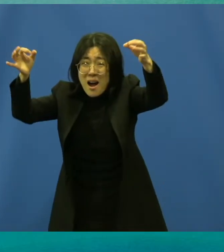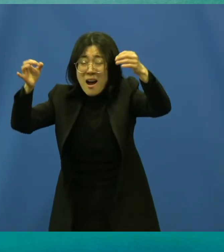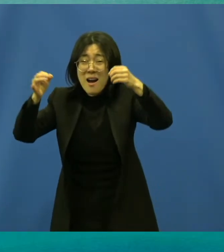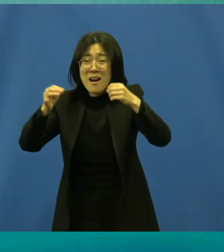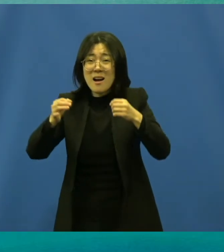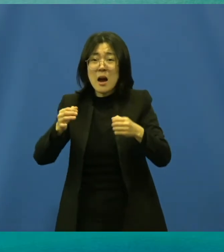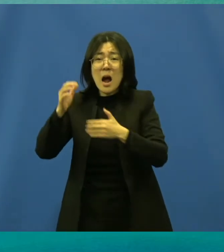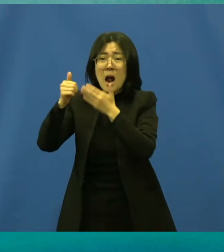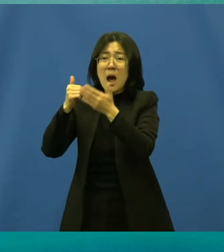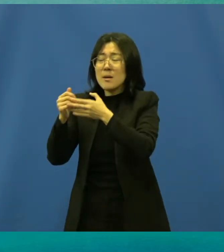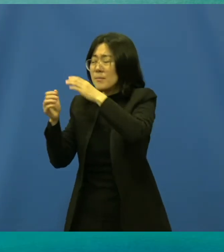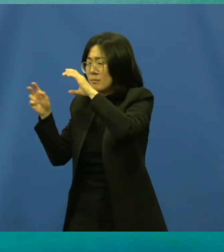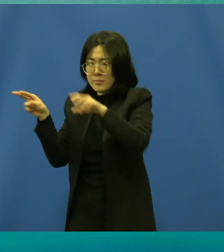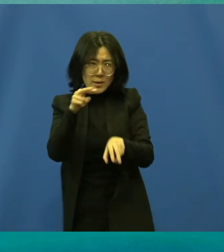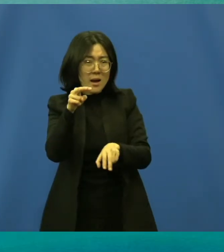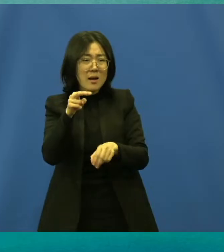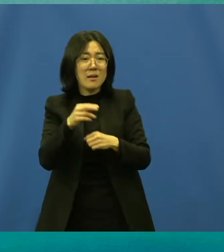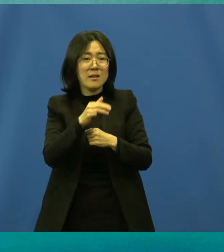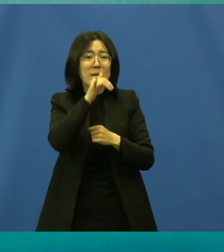답답하네.